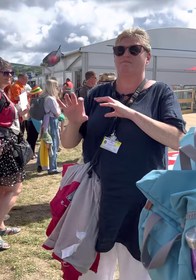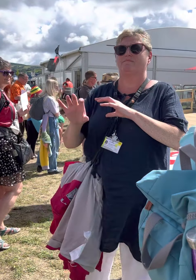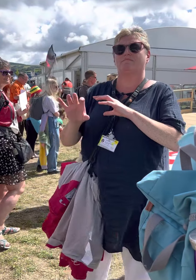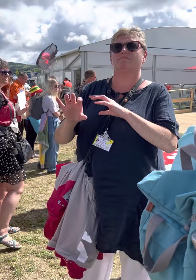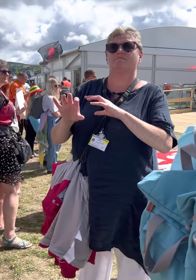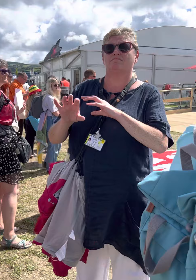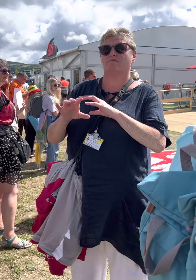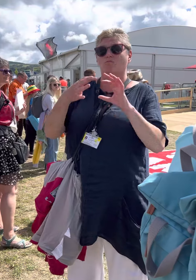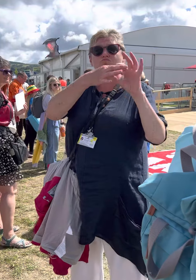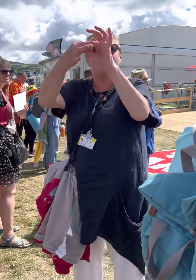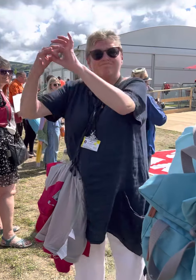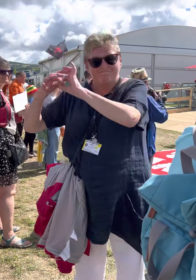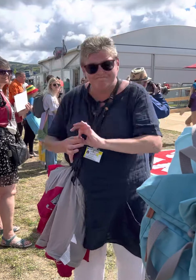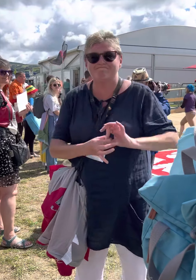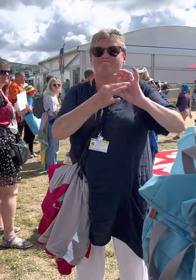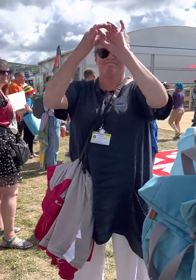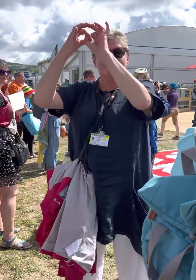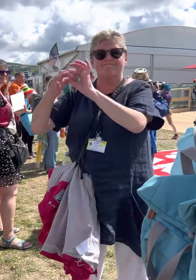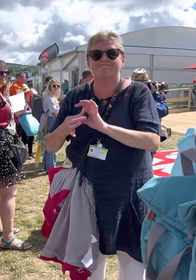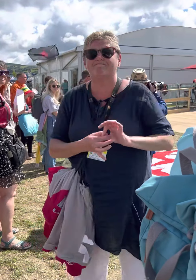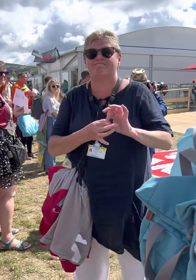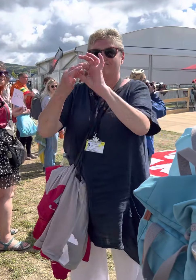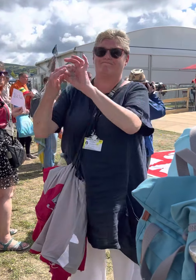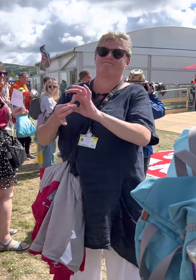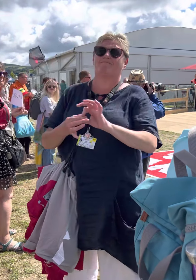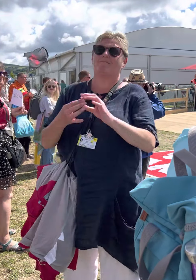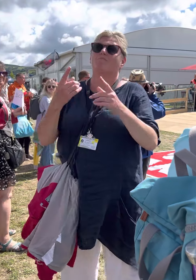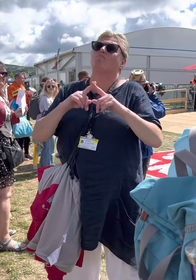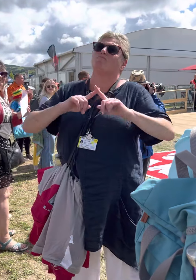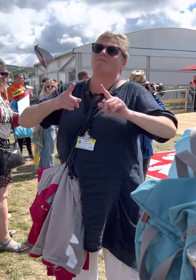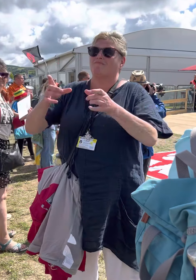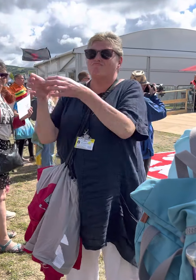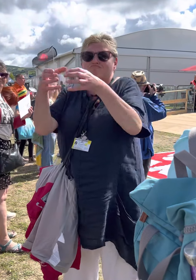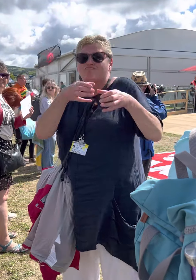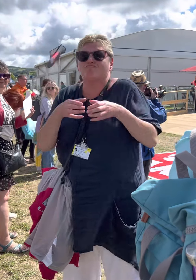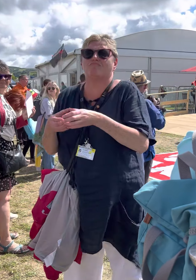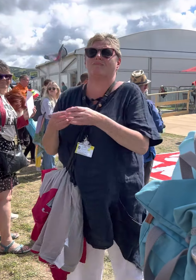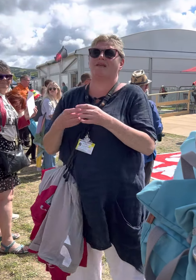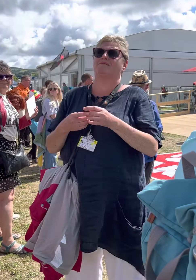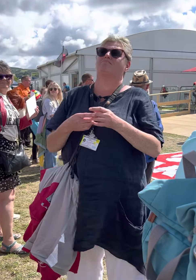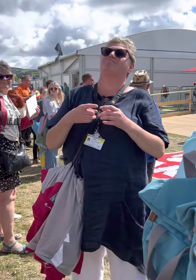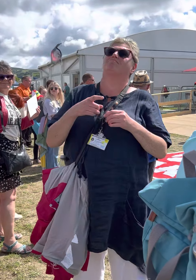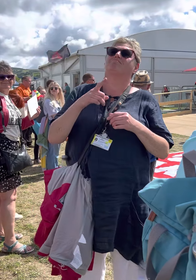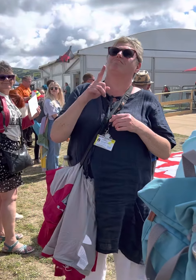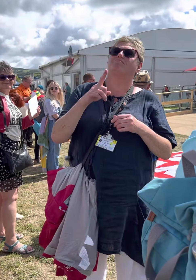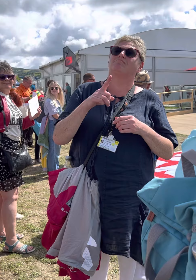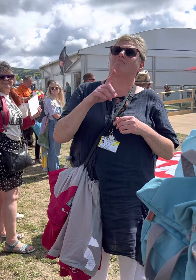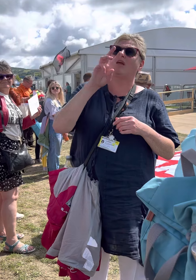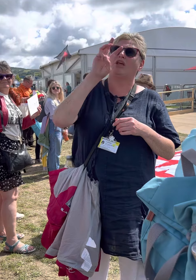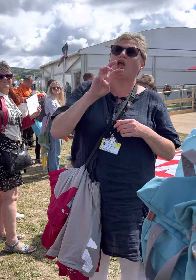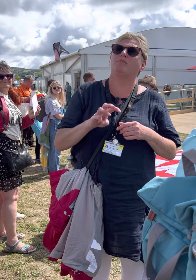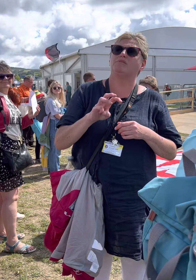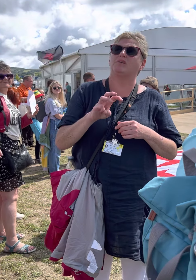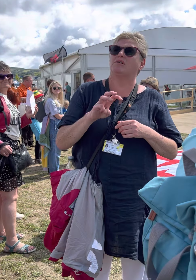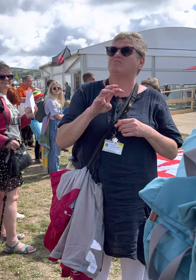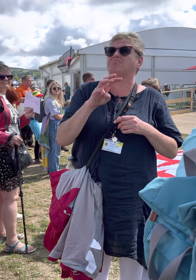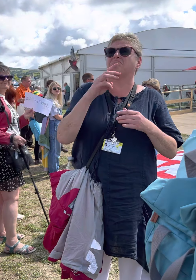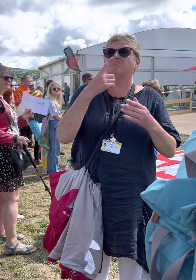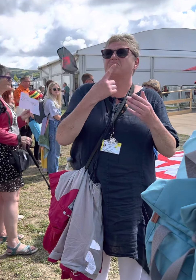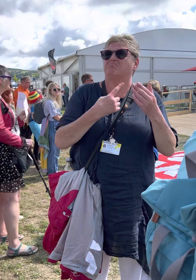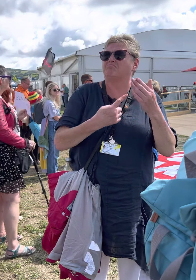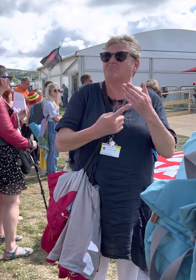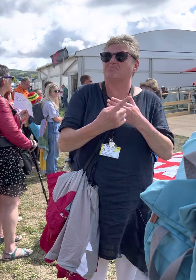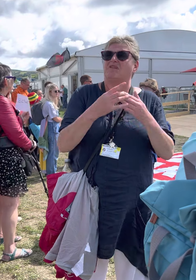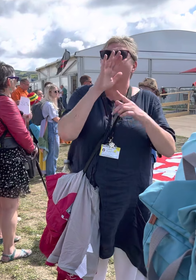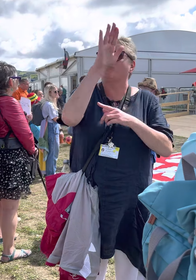ni cydweithio gyda'n gilydd a gyda wahanol grwpiau fel Cymdeithas, Undod, Sail,